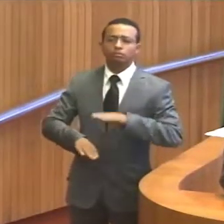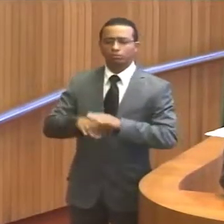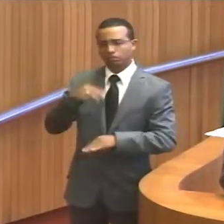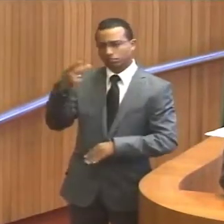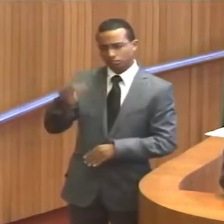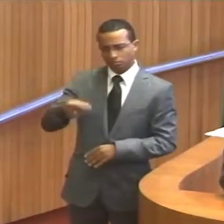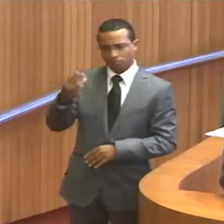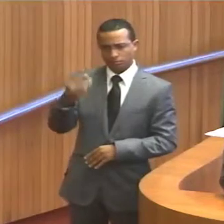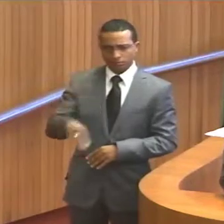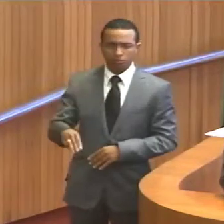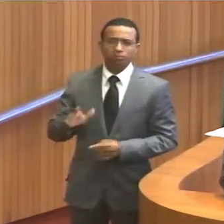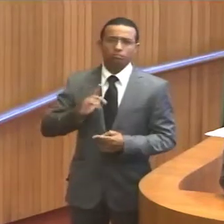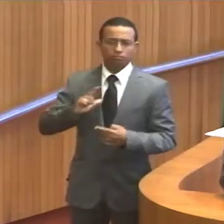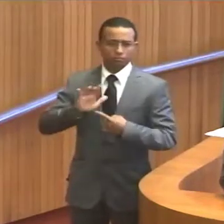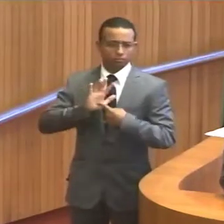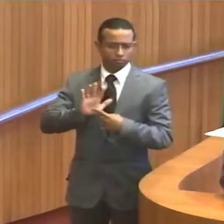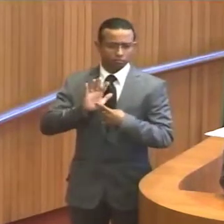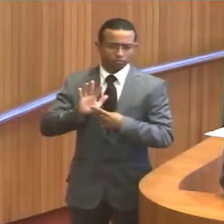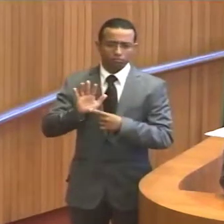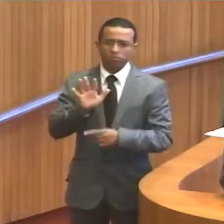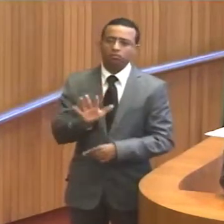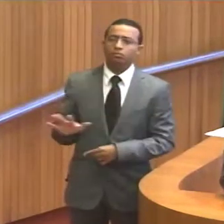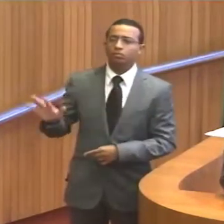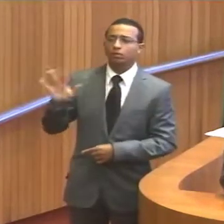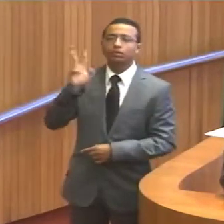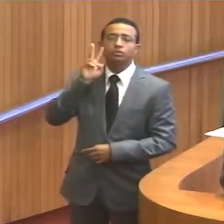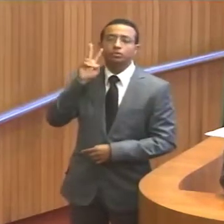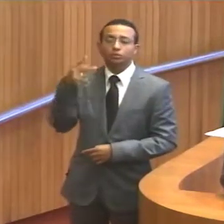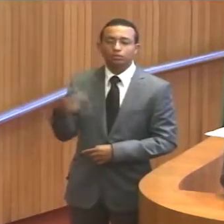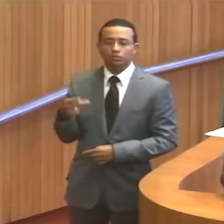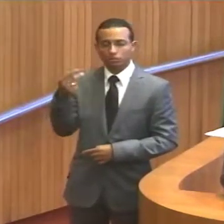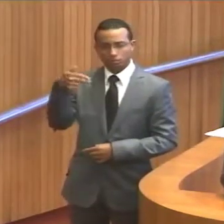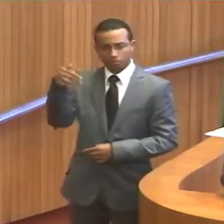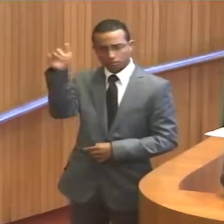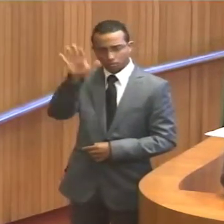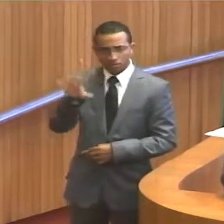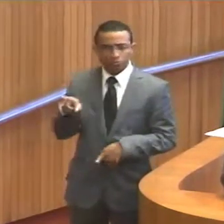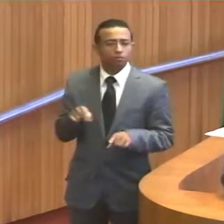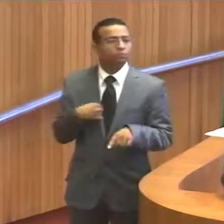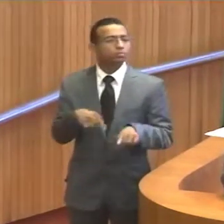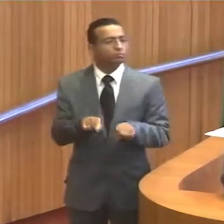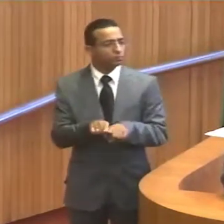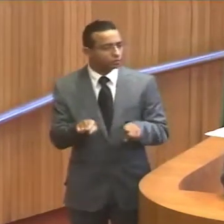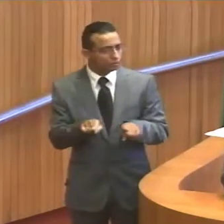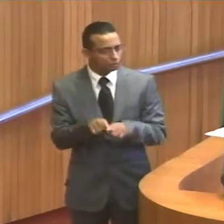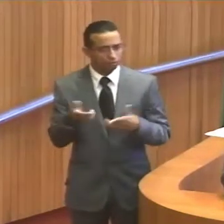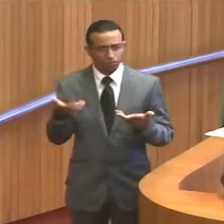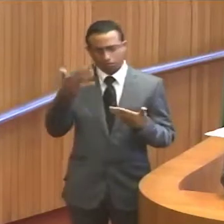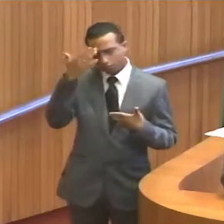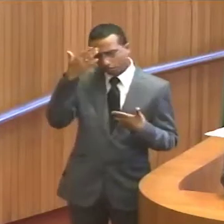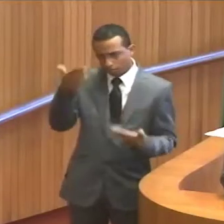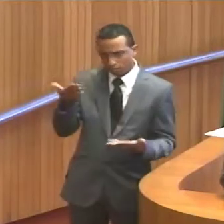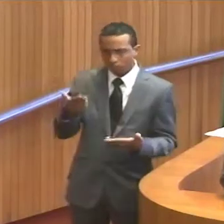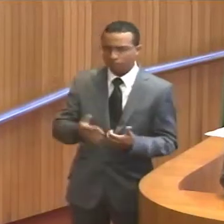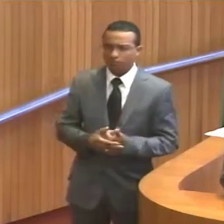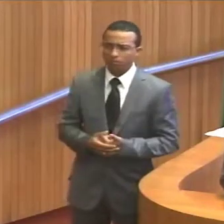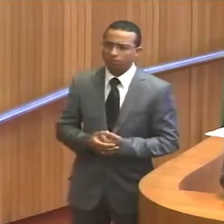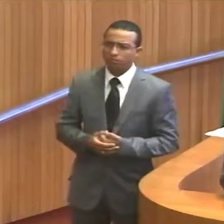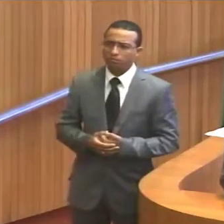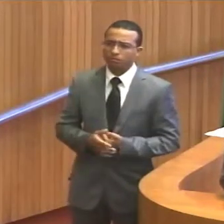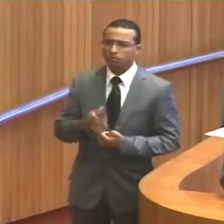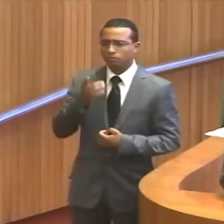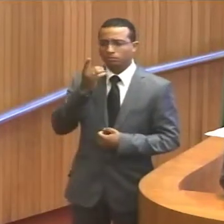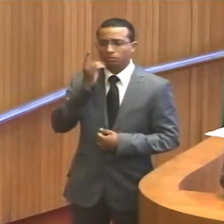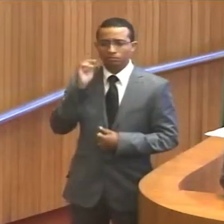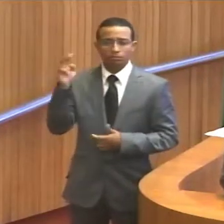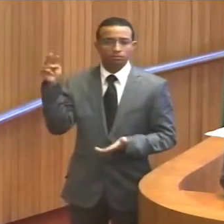tem destaque, principalmente no cenário nordestino. Mas eu também queria aqui agradecer ontem